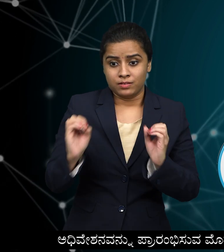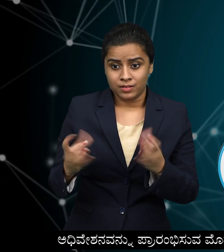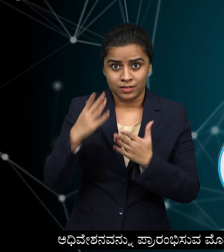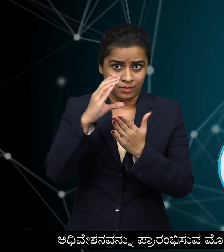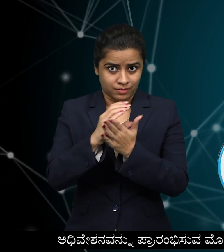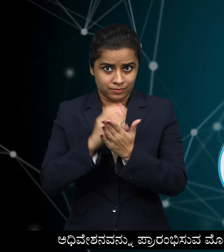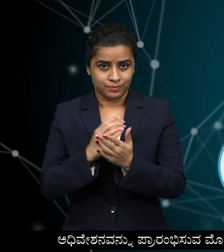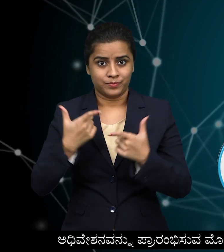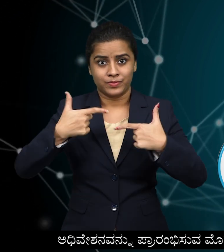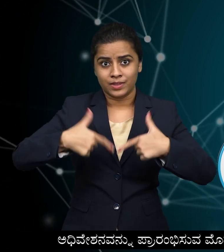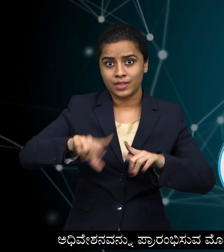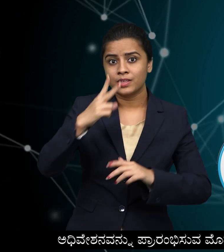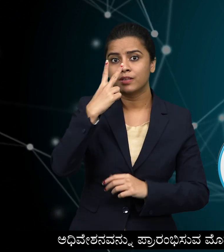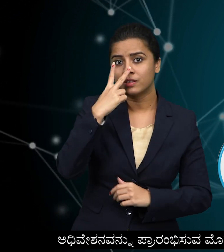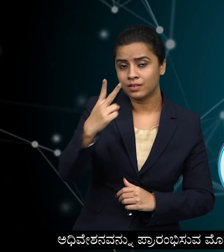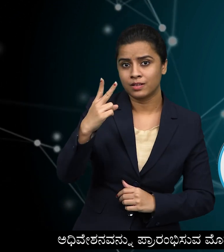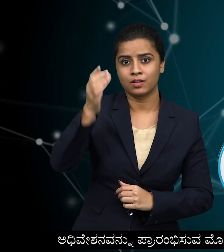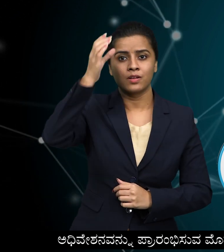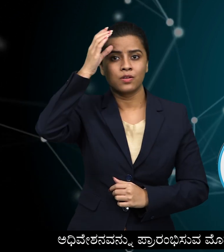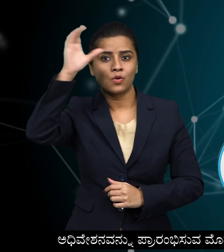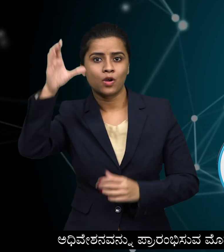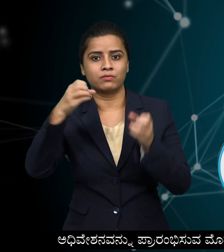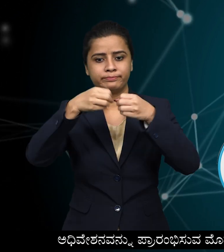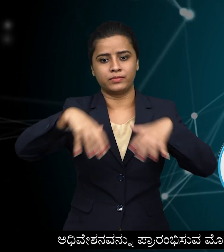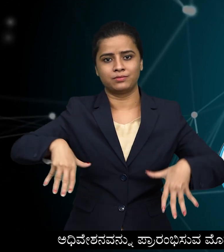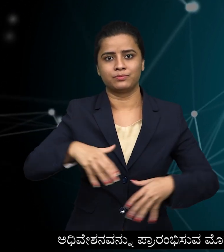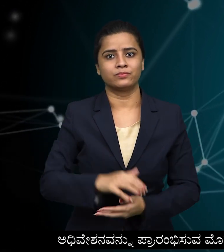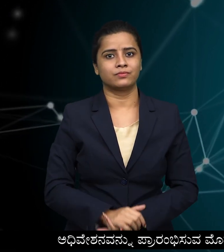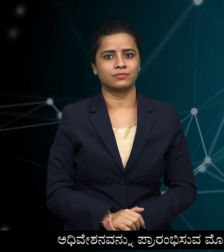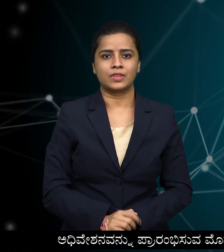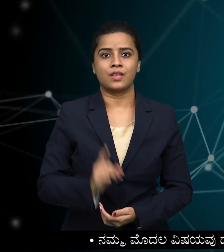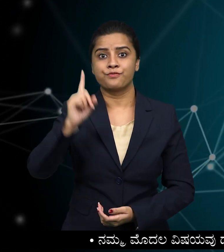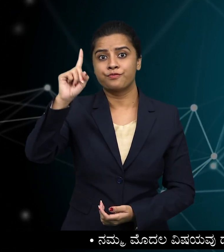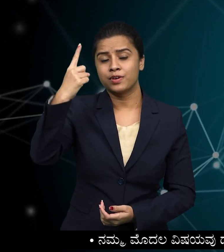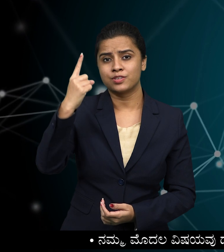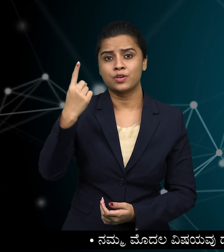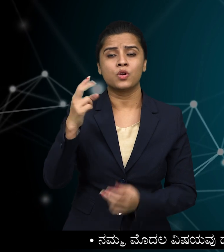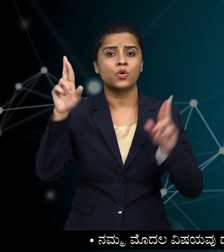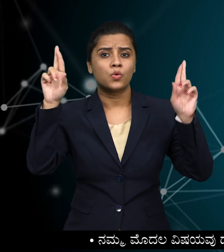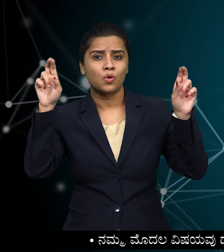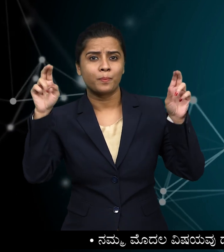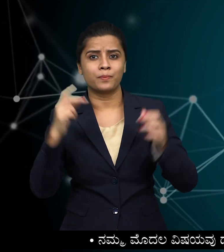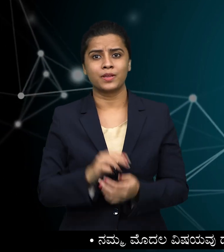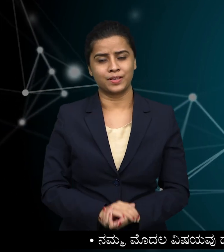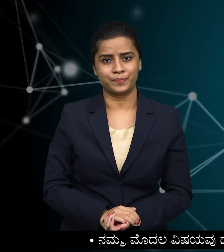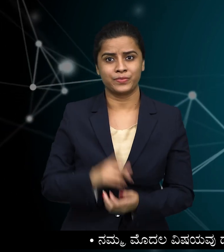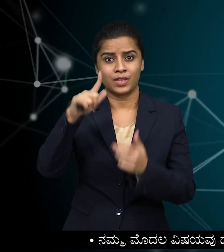ಅಧಿವೇಶನವನ್ನು ಪ್ರಾರಂಭಿಸುವ ಮೊದಲು ಈ ಪರಿಕಲ್ಪನೆಯ ನಕ್ಷೆಯನ್ನು ನೋಡೋಣ. ನಮ್ಮ ಮೊದಲ ವಿಷಯವು ದ್ರವ್ಯರಾಶಿಯ